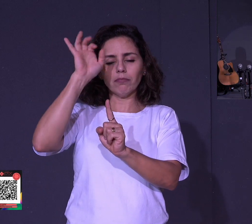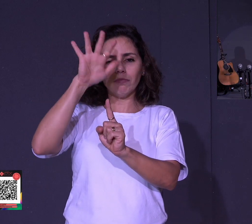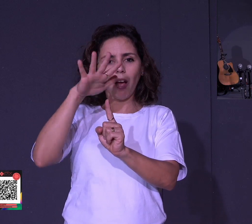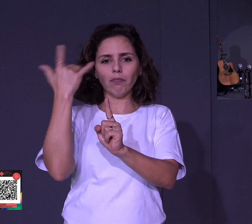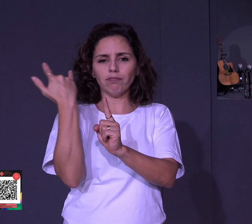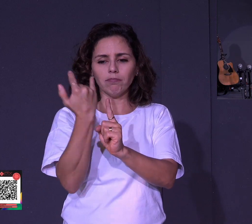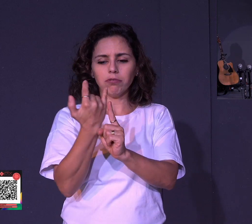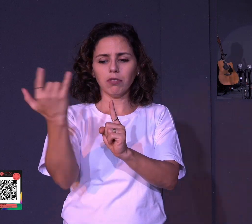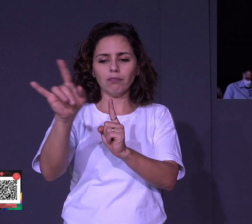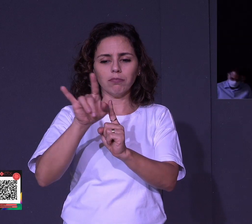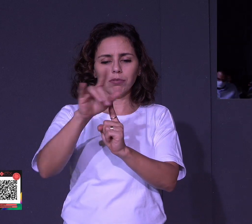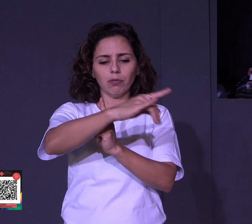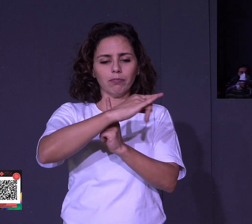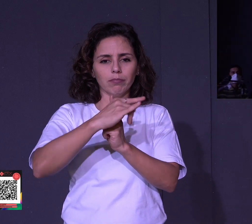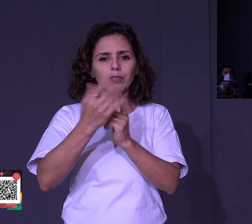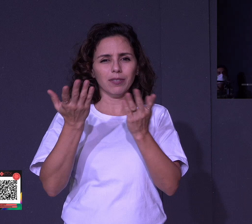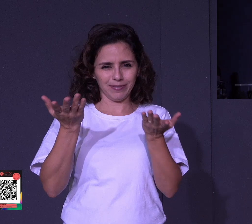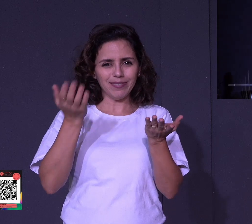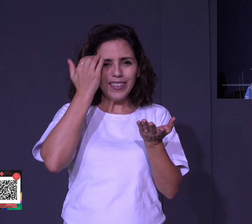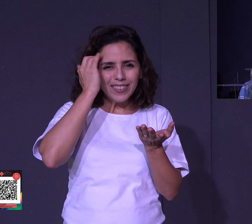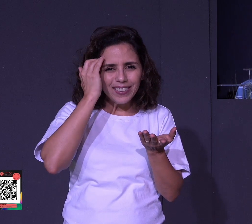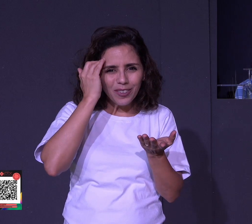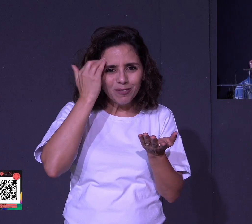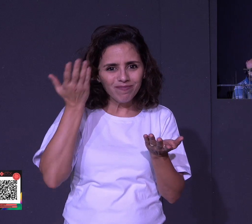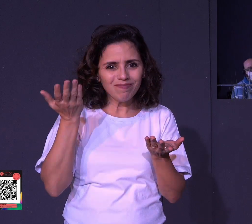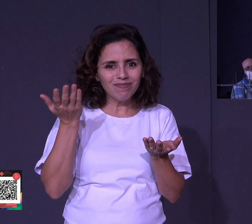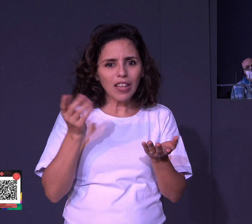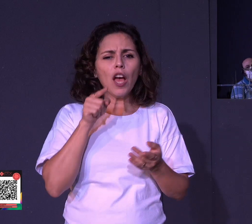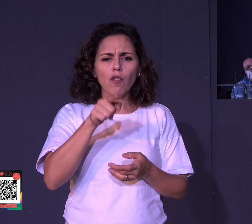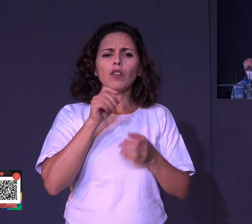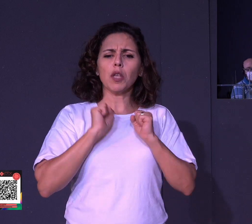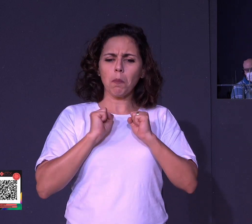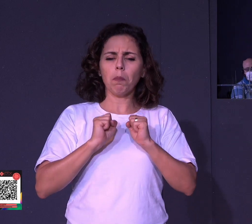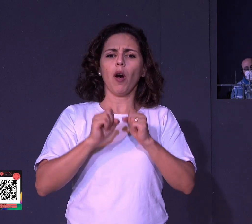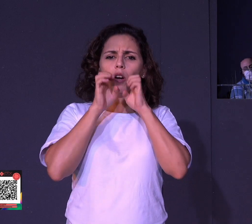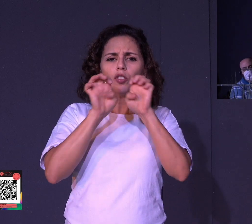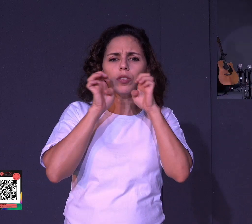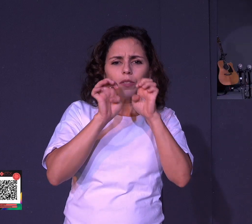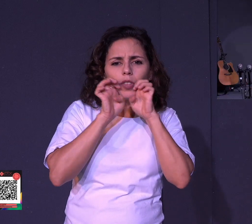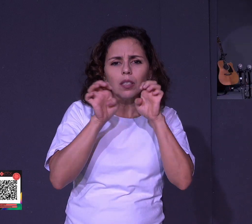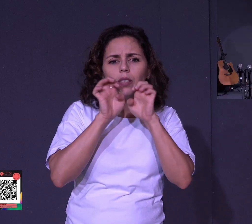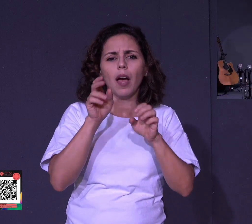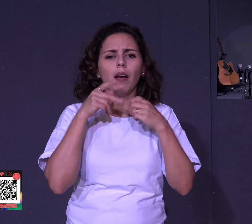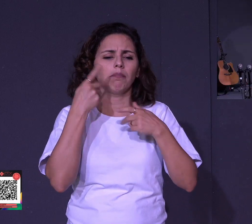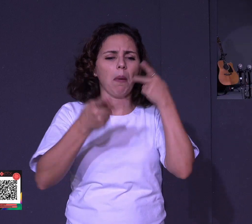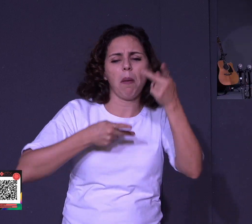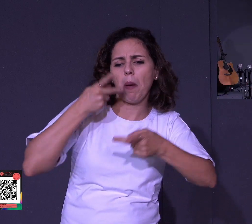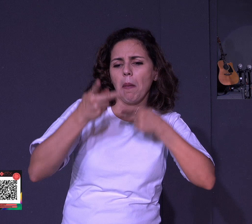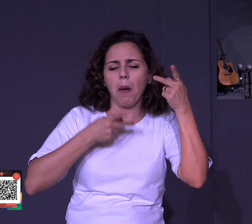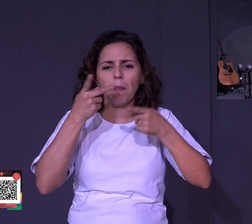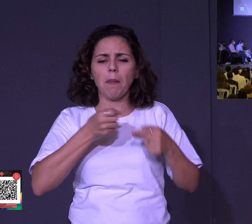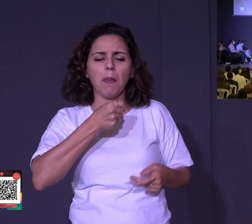Não que não devamos abrir a boca para pregar, mas a nossa vida é a primeira mensagem que as pessoas irão ler.